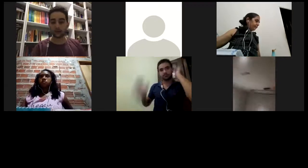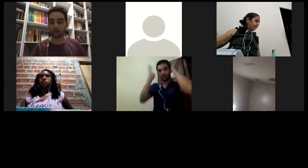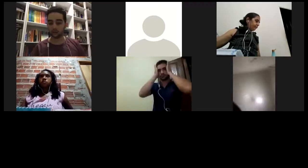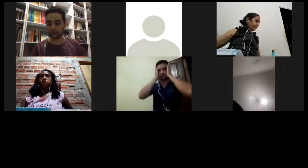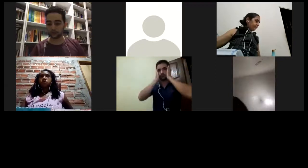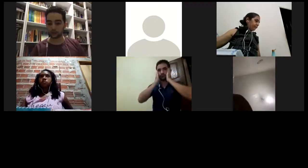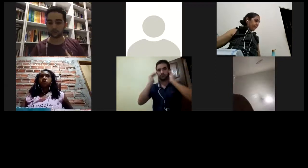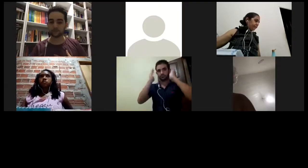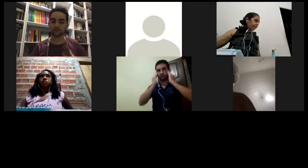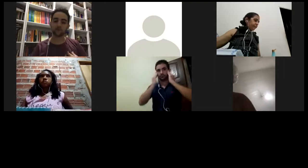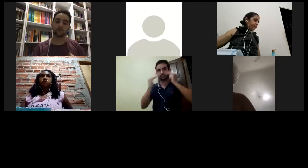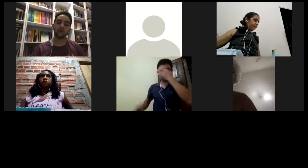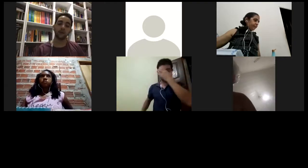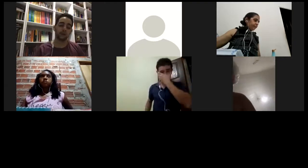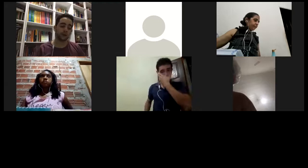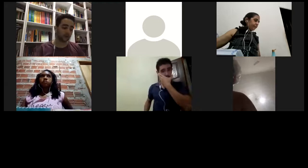saudações.